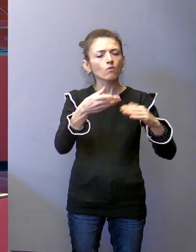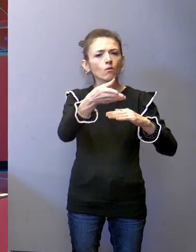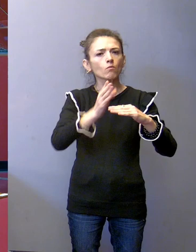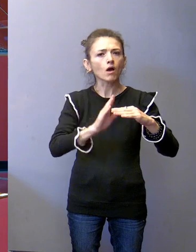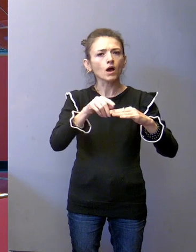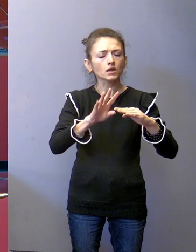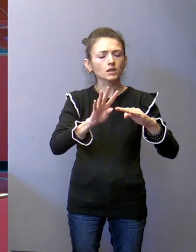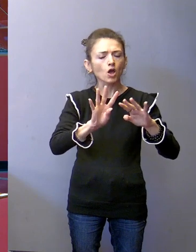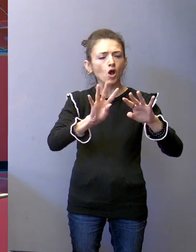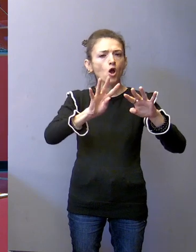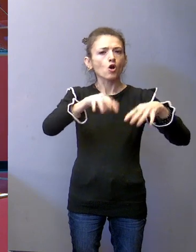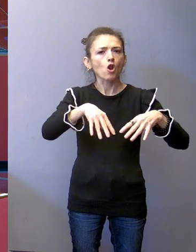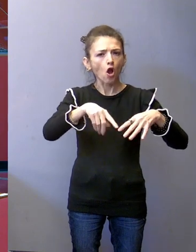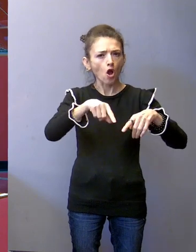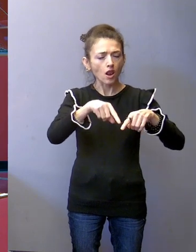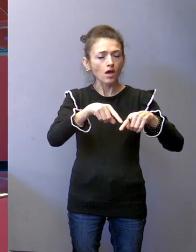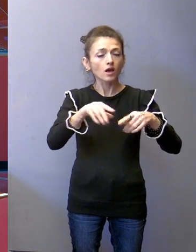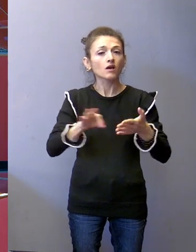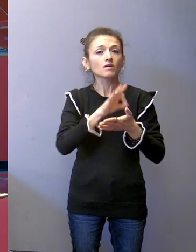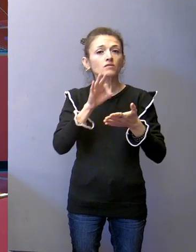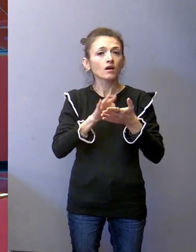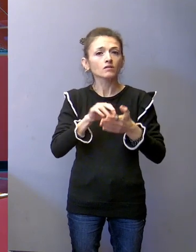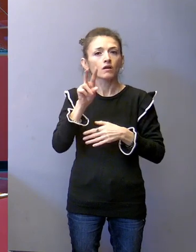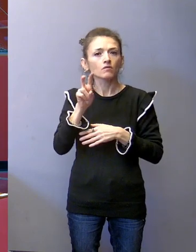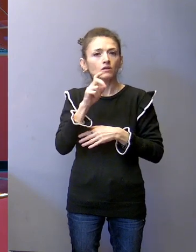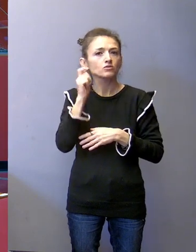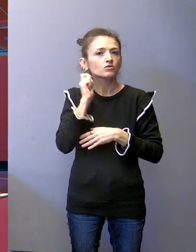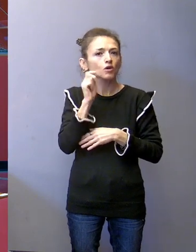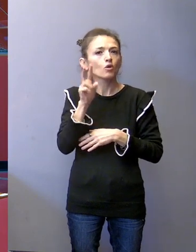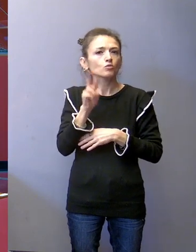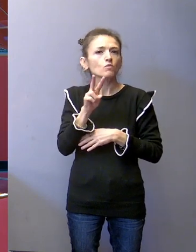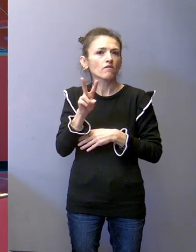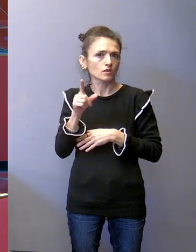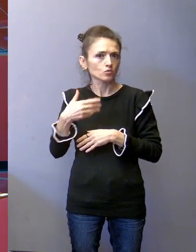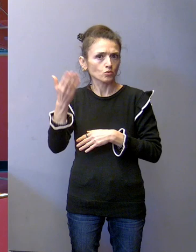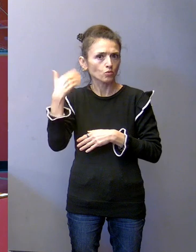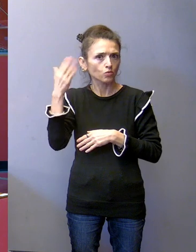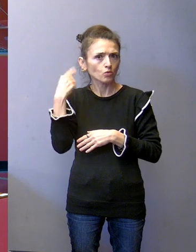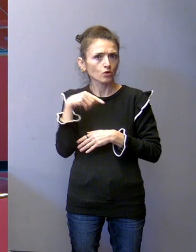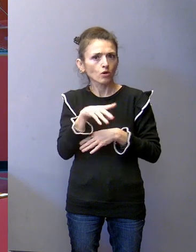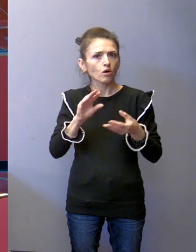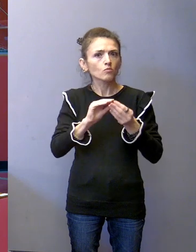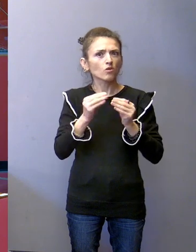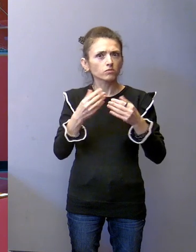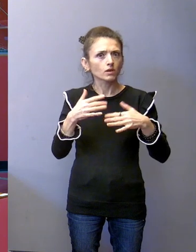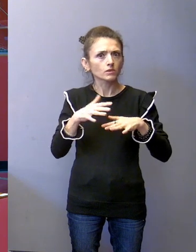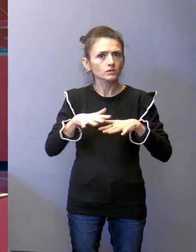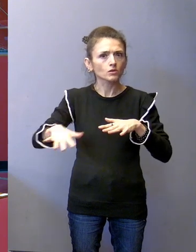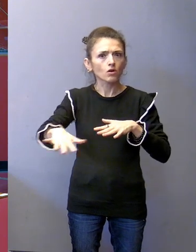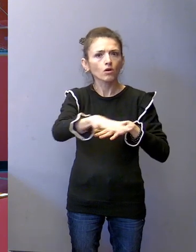cui il parapetto e collassato Ormai il 20 gennaio 2021 e che è un gran problema per la zona